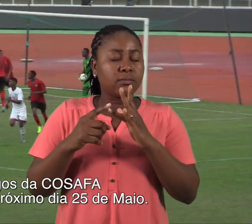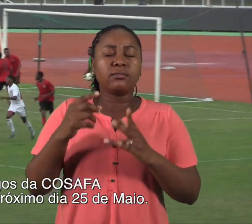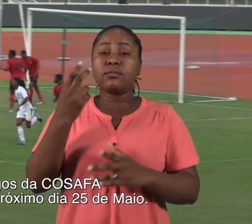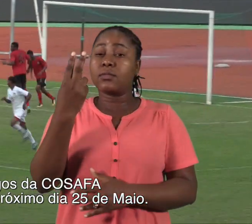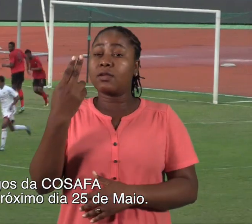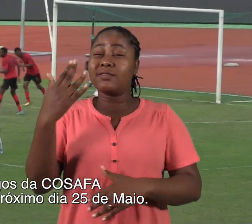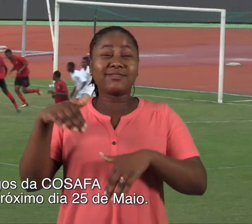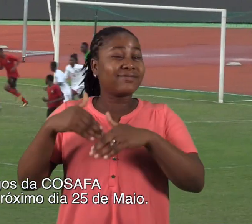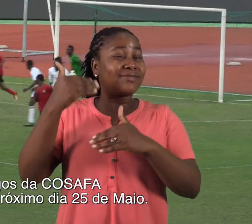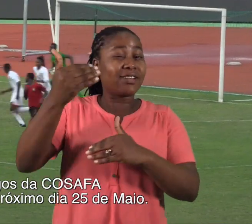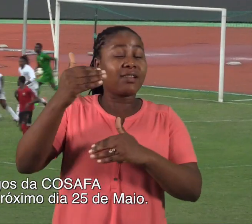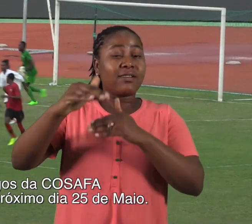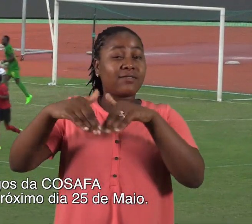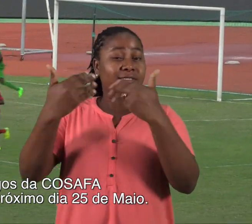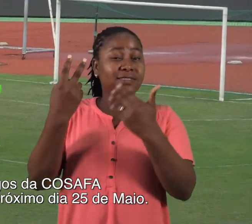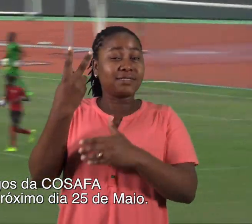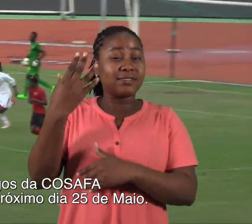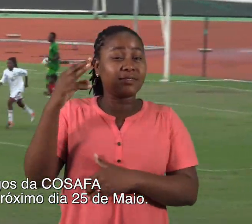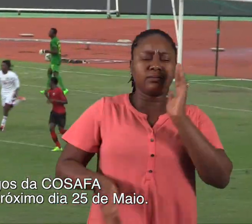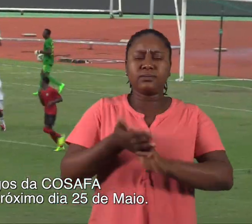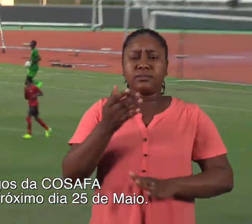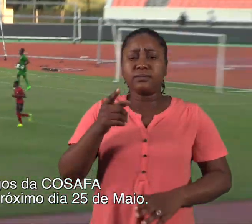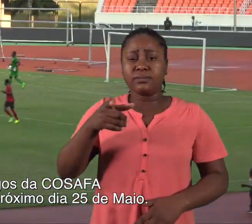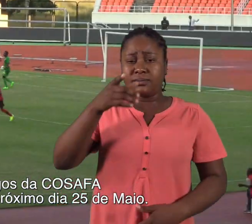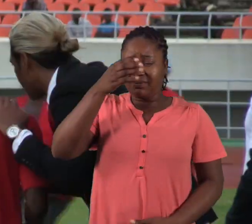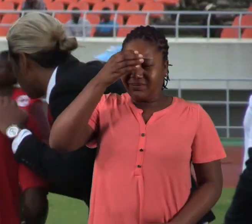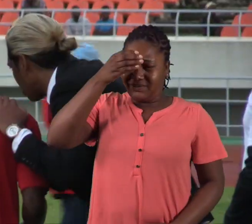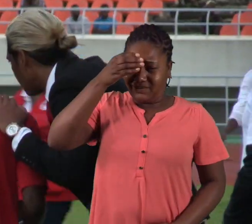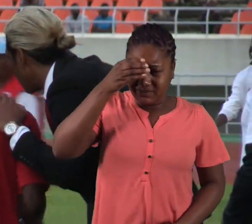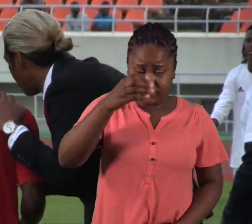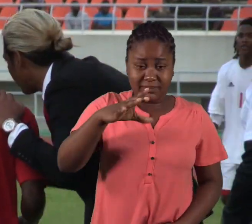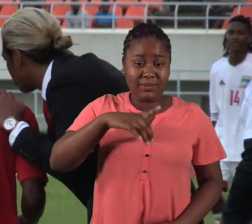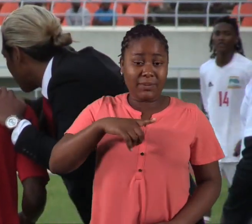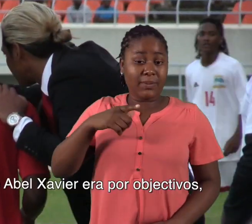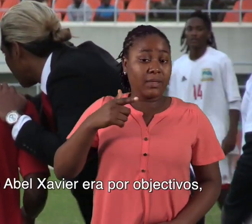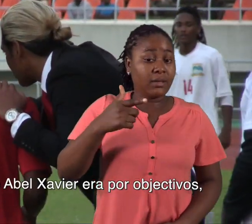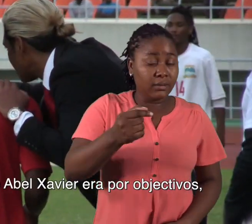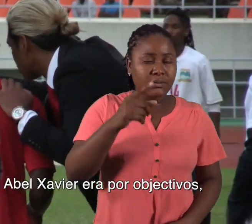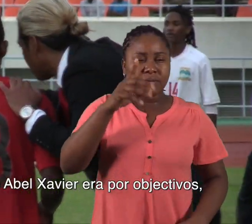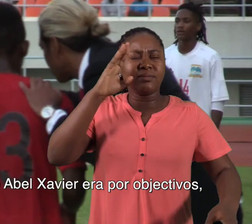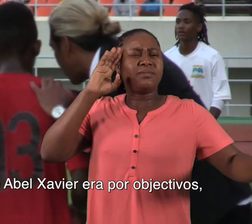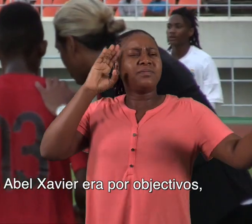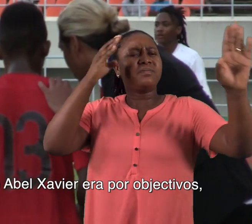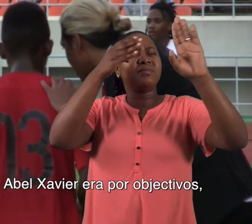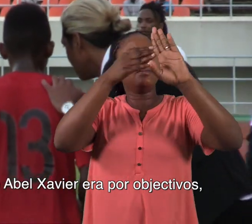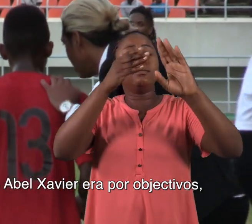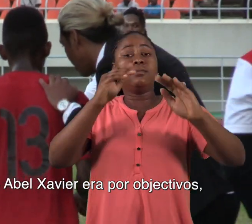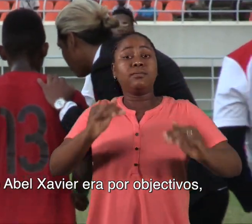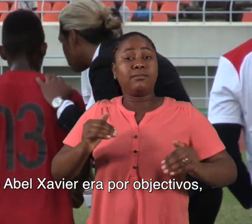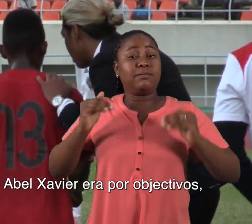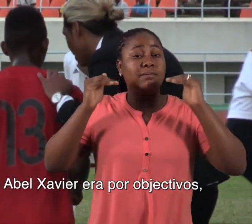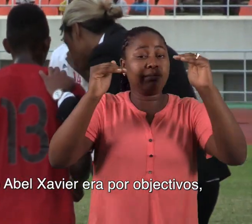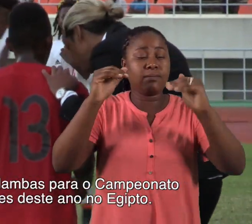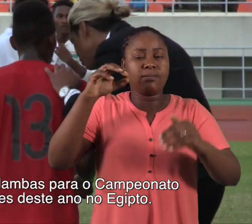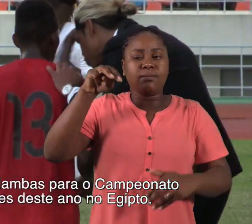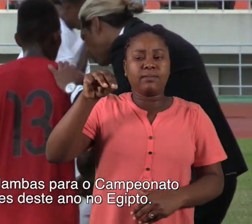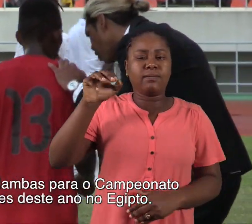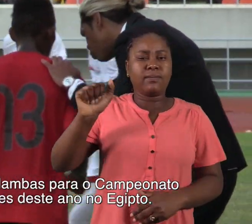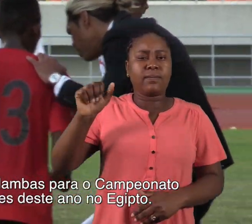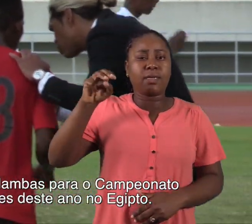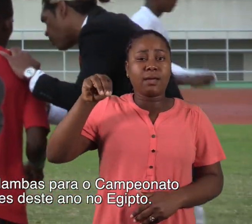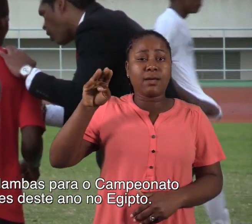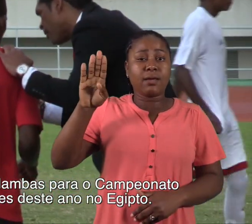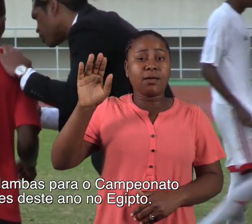COSAFA, que iniciam já no próximo dia 25 de maio. Inicialmente, o contrato de Abel Xavier era por objetivos,